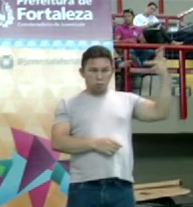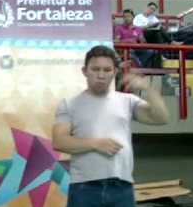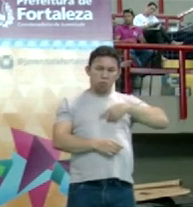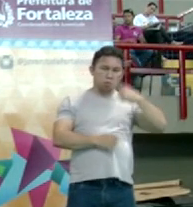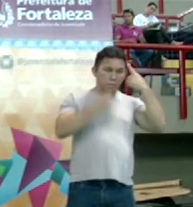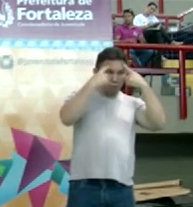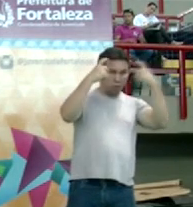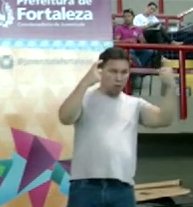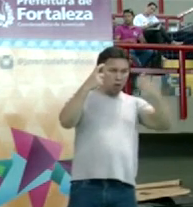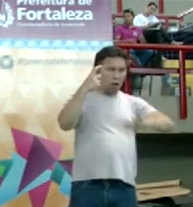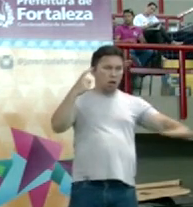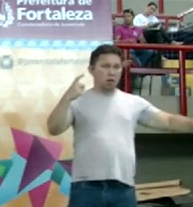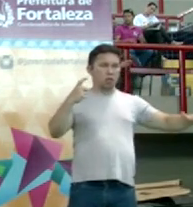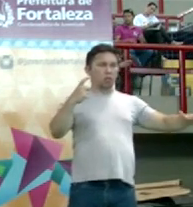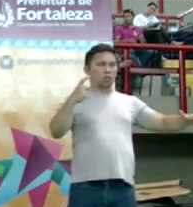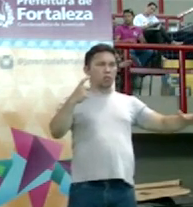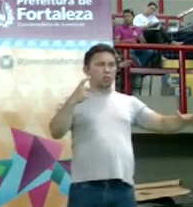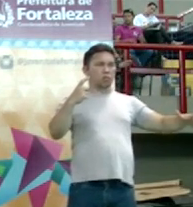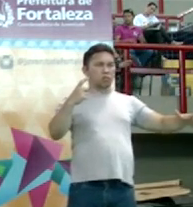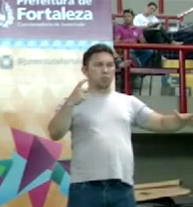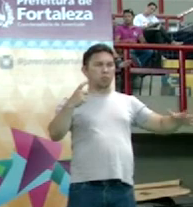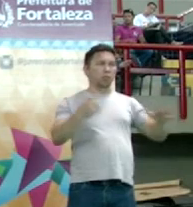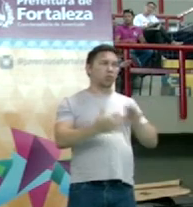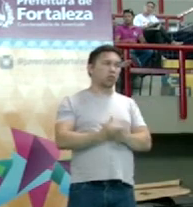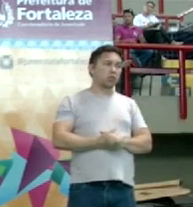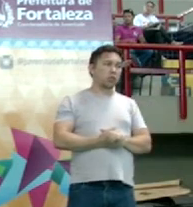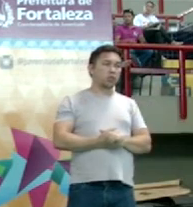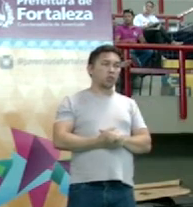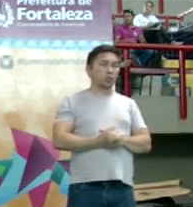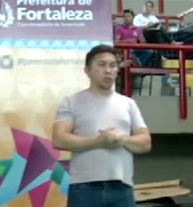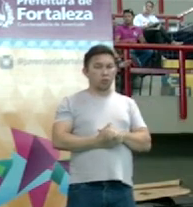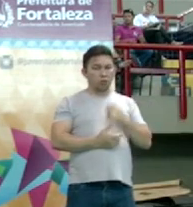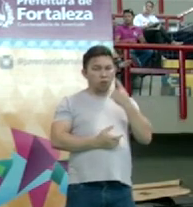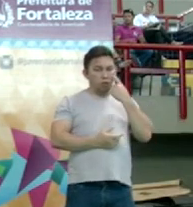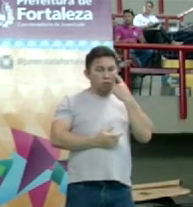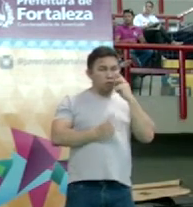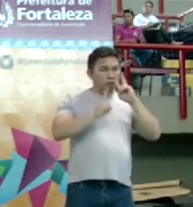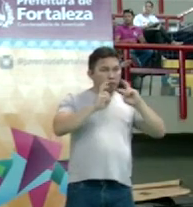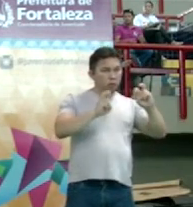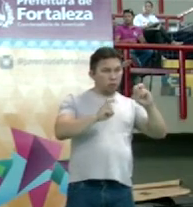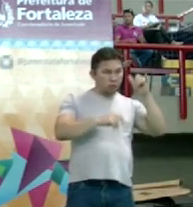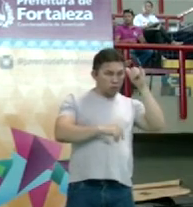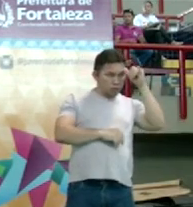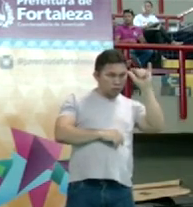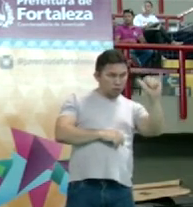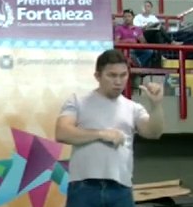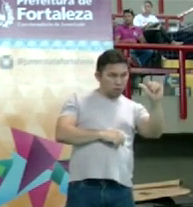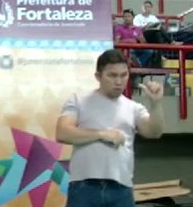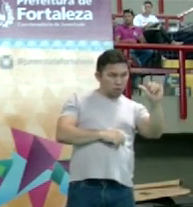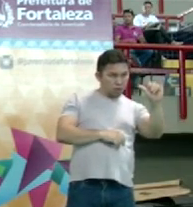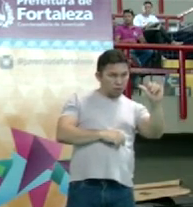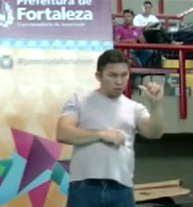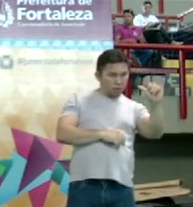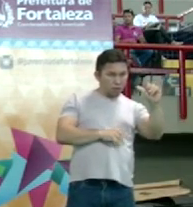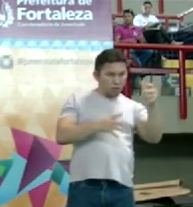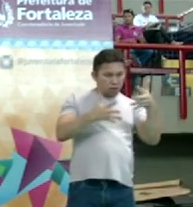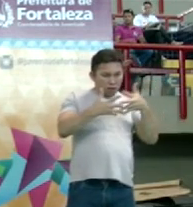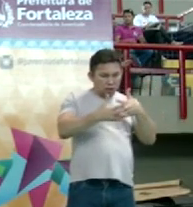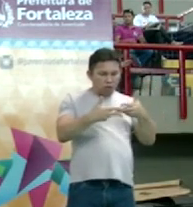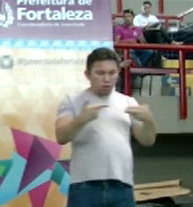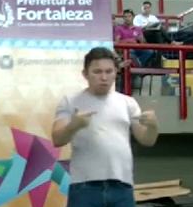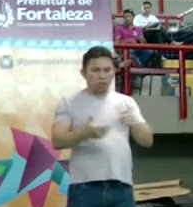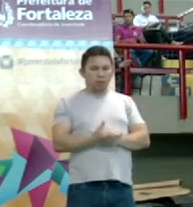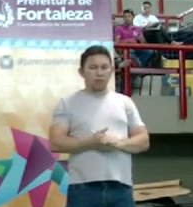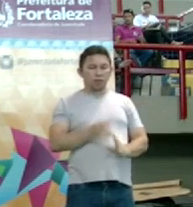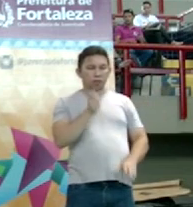delinquência juvenil. Vocês estão vendo que eu evitei a frase já tão batida. Eu queria dizer